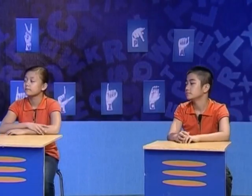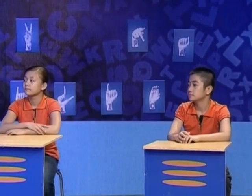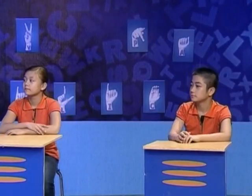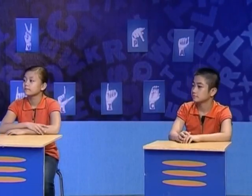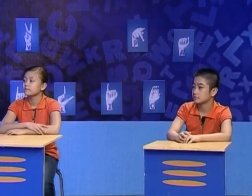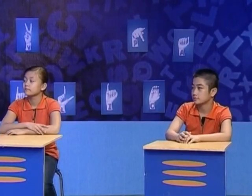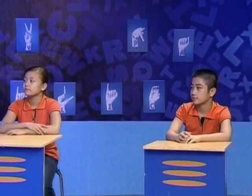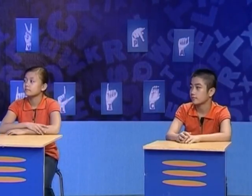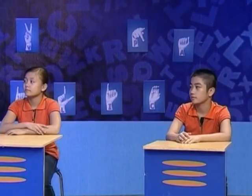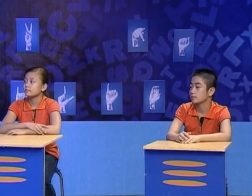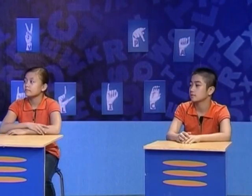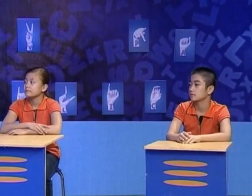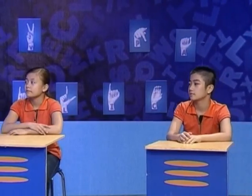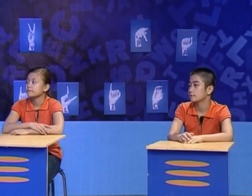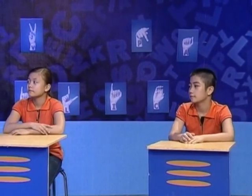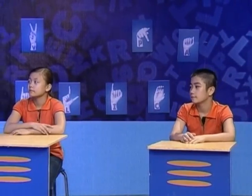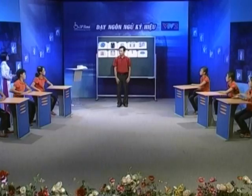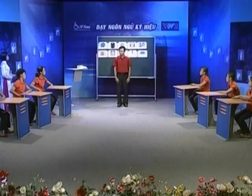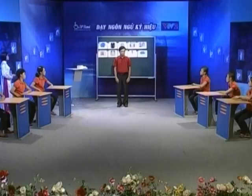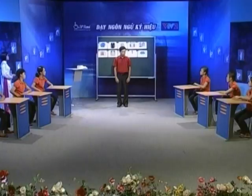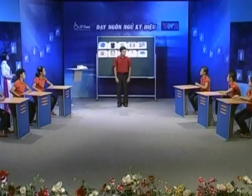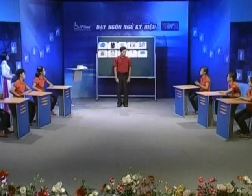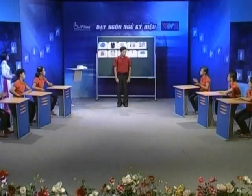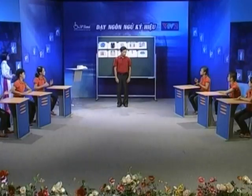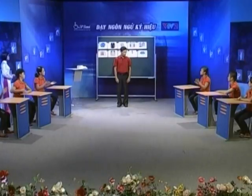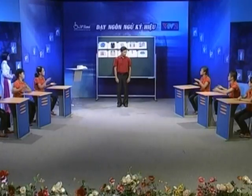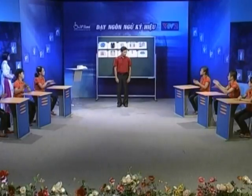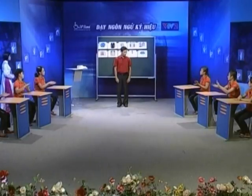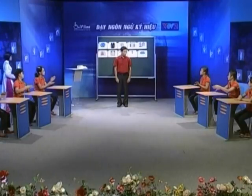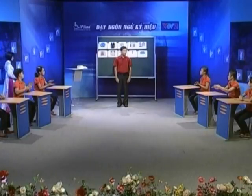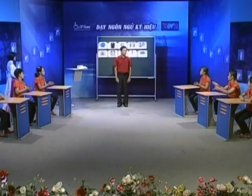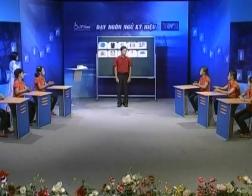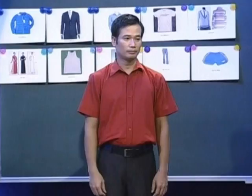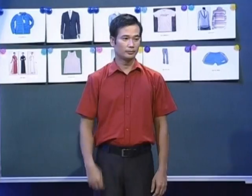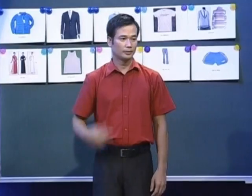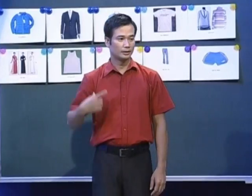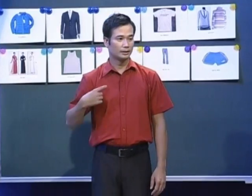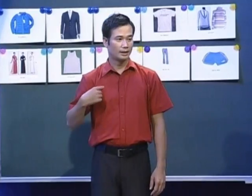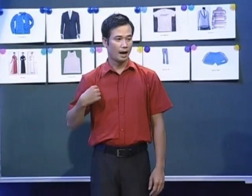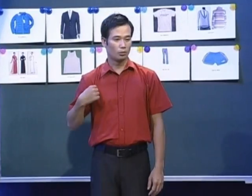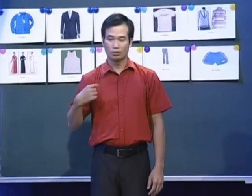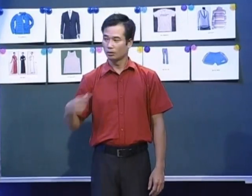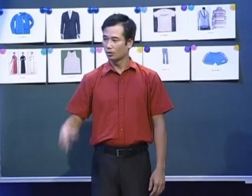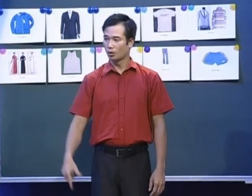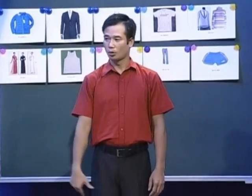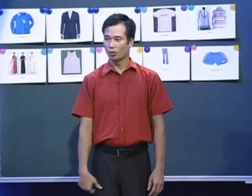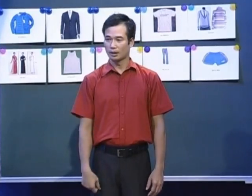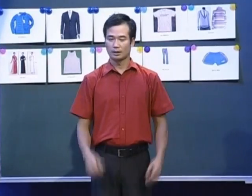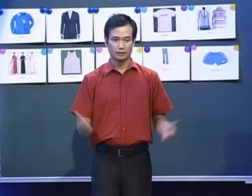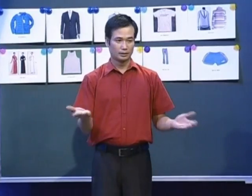Thầy vừa làm gì đấy nhỉ? Đúng rồi, thầy vừa gấp quần áo đấy. Chúng ta cùng học ký hiệu gấp quần áo nhé.